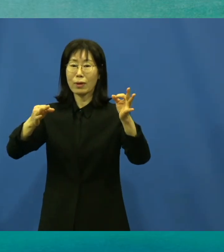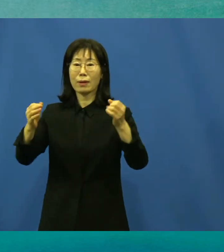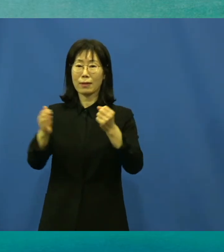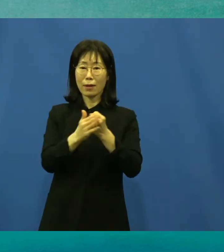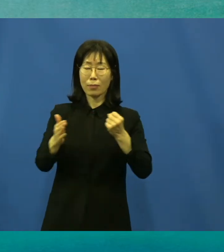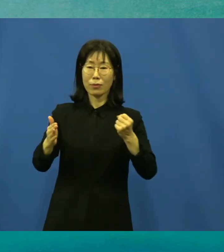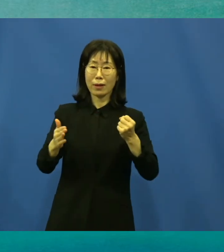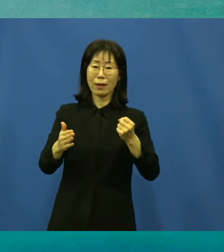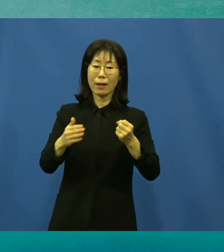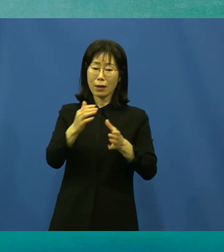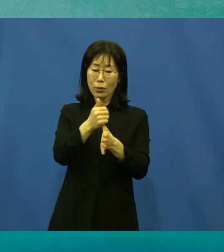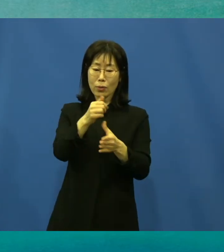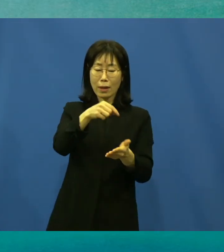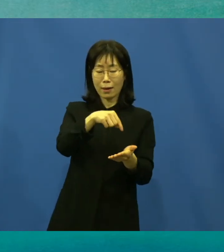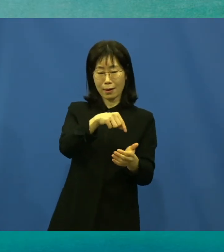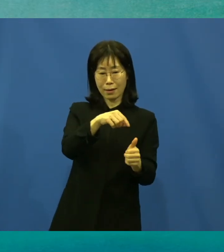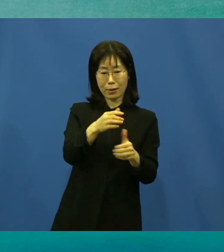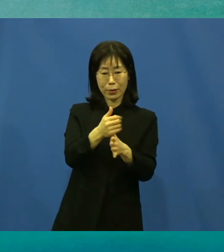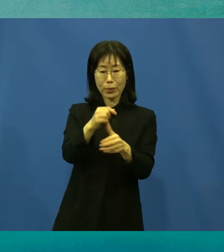응답되었음을 확신하고 있습니다.